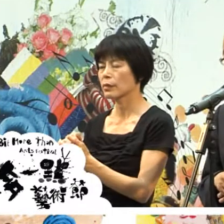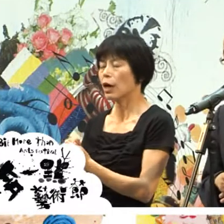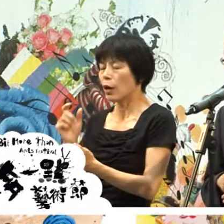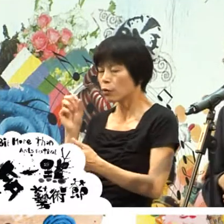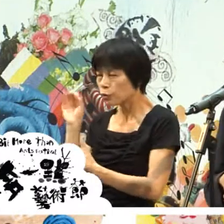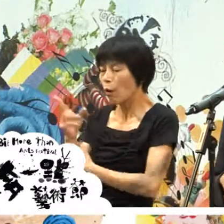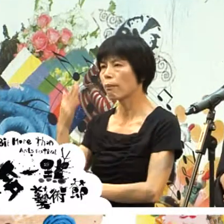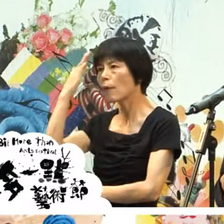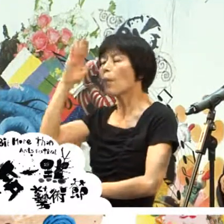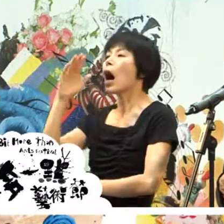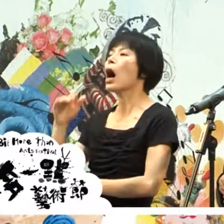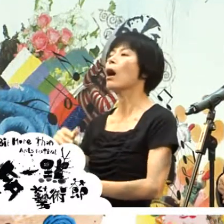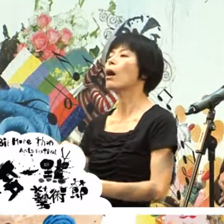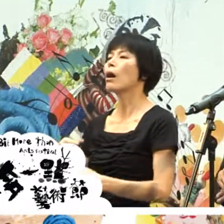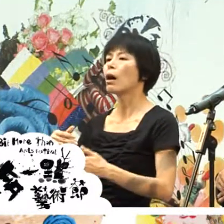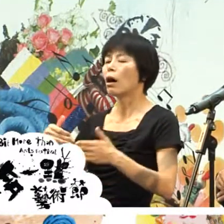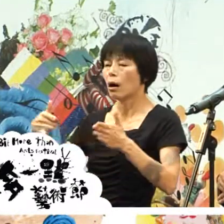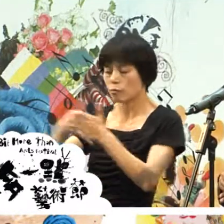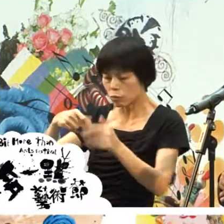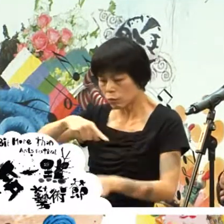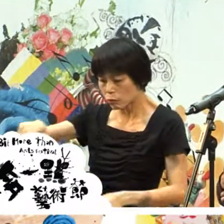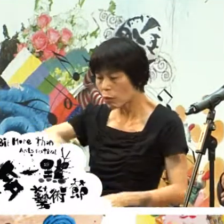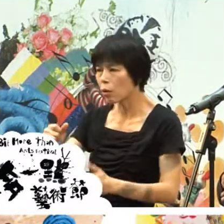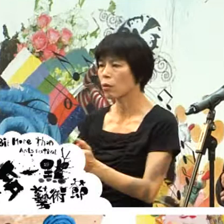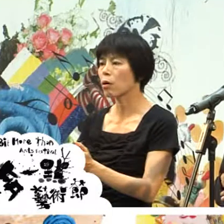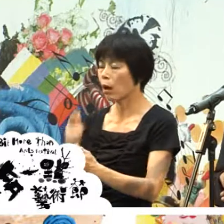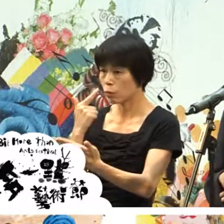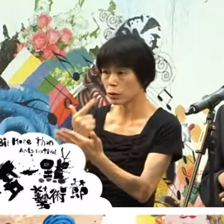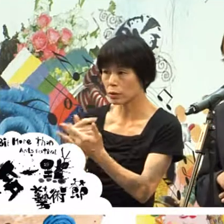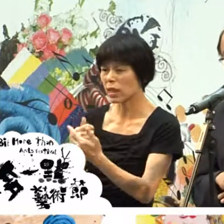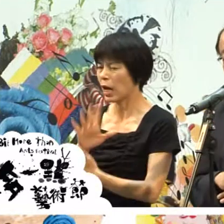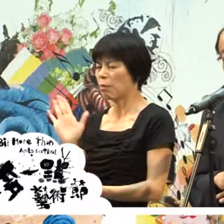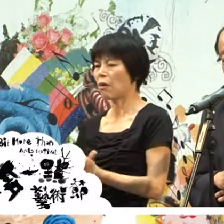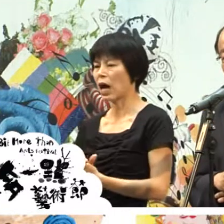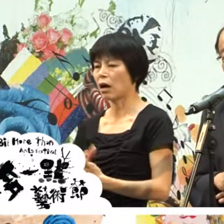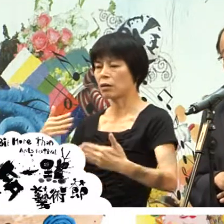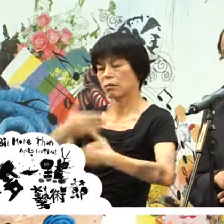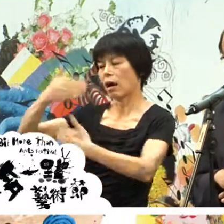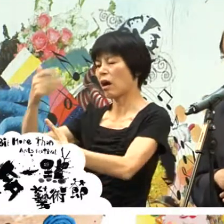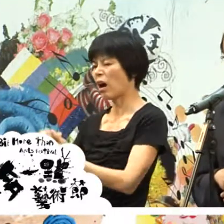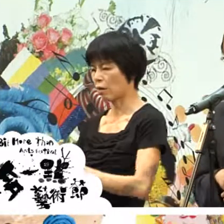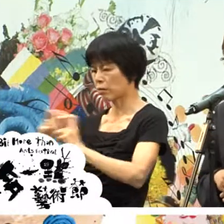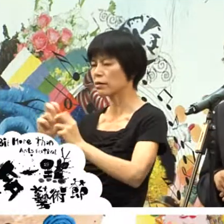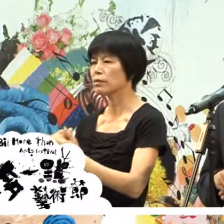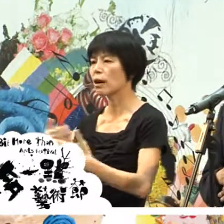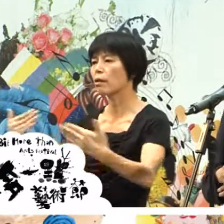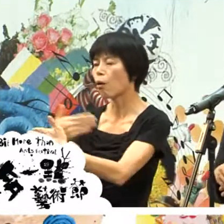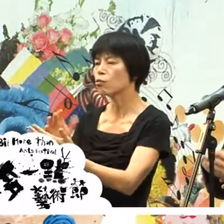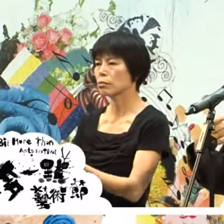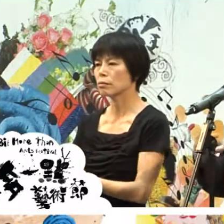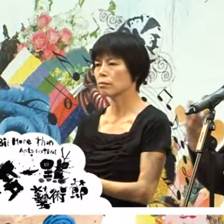覺，知道無障礙通達唔單止係大廈，唔單止係巴士、電車、地鐵，唔單止咧